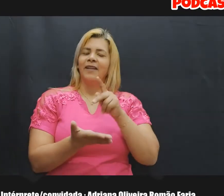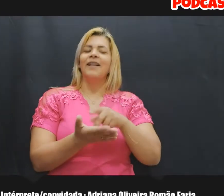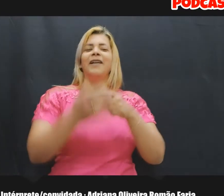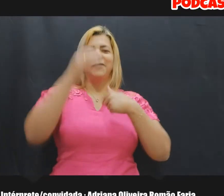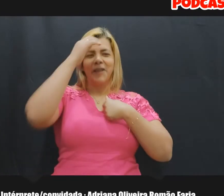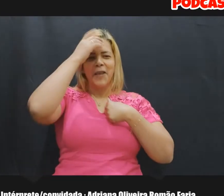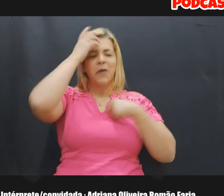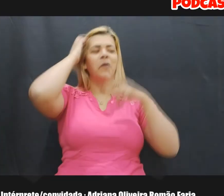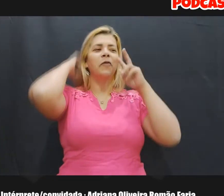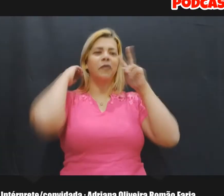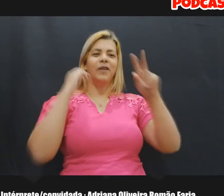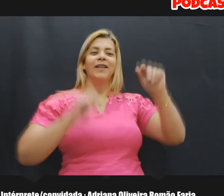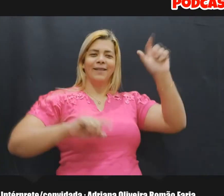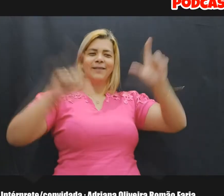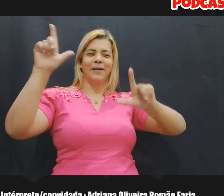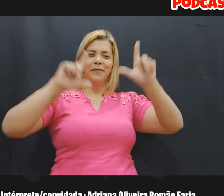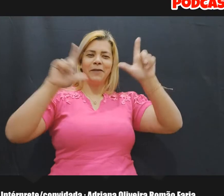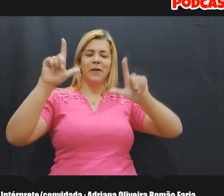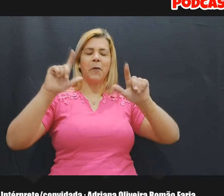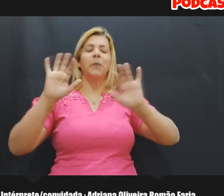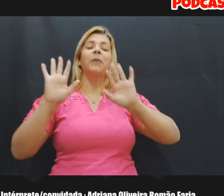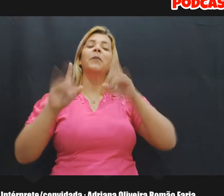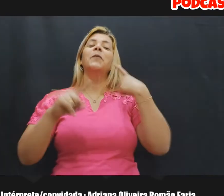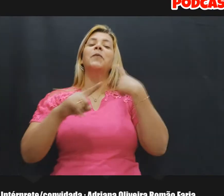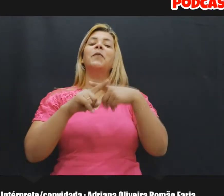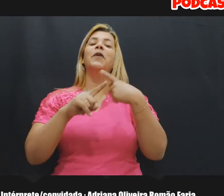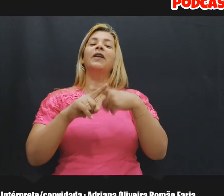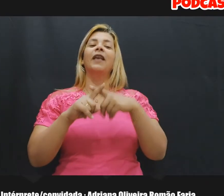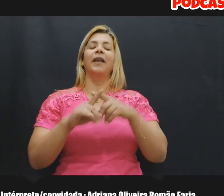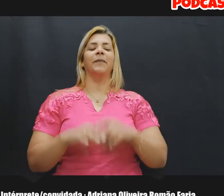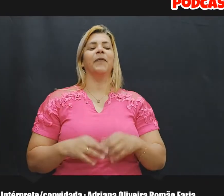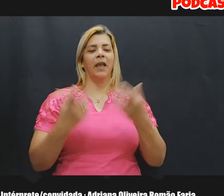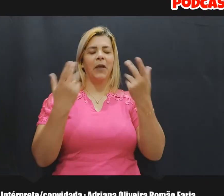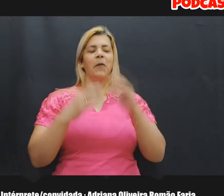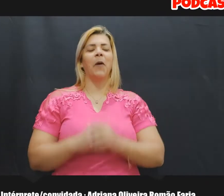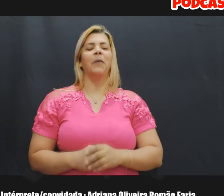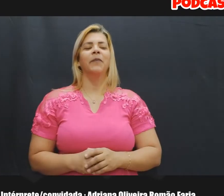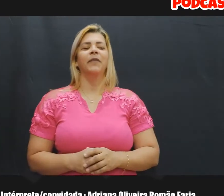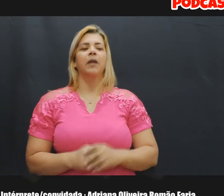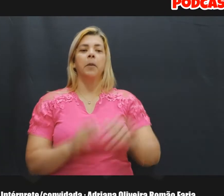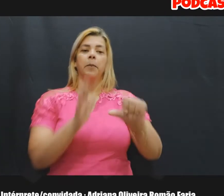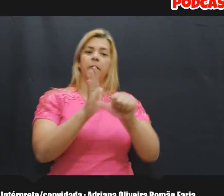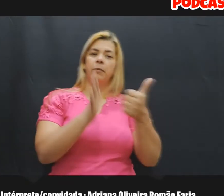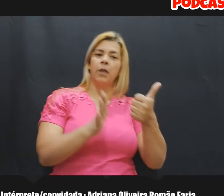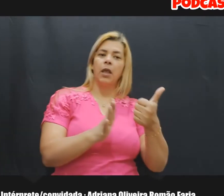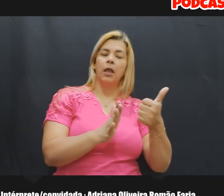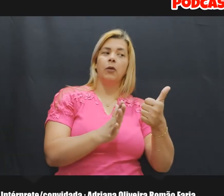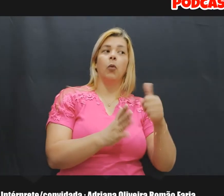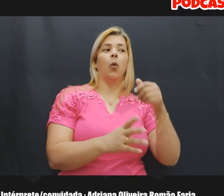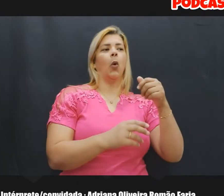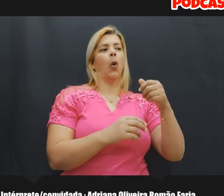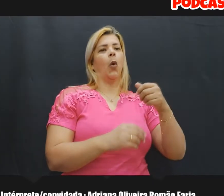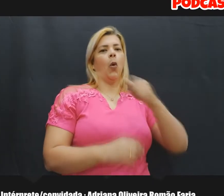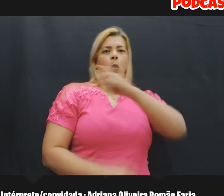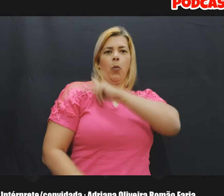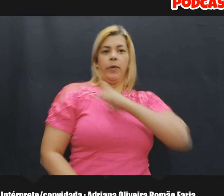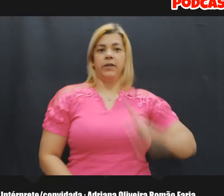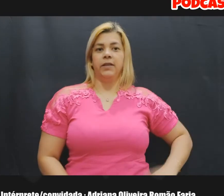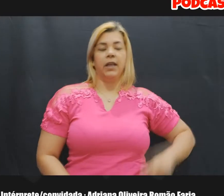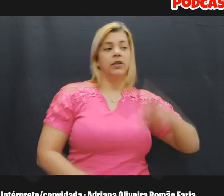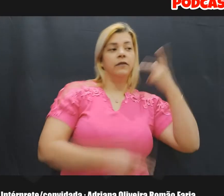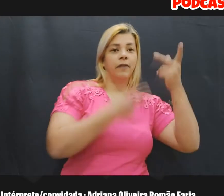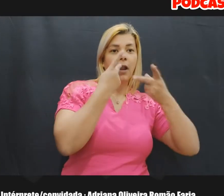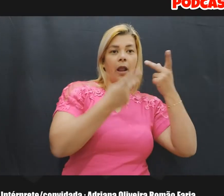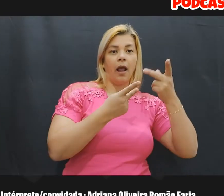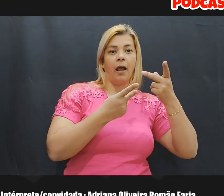eu assisti, porque quebrou todo o protocolo. Primeiro era o presidente a falar, depois foi ela